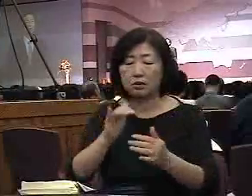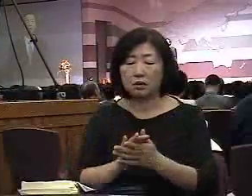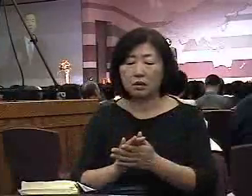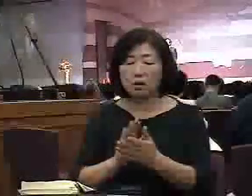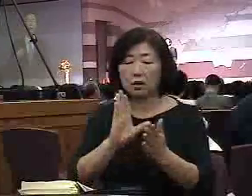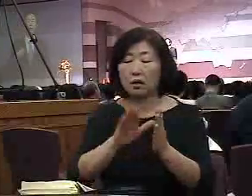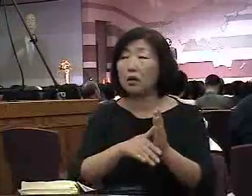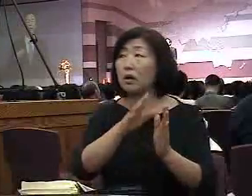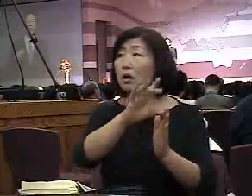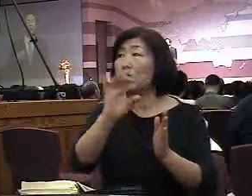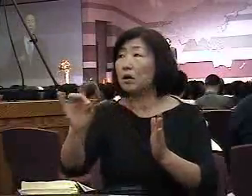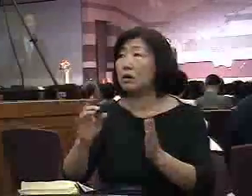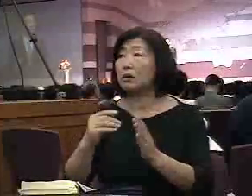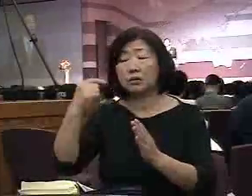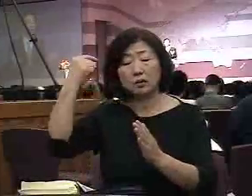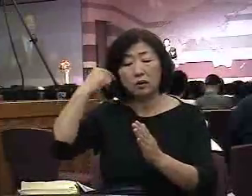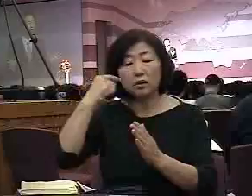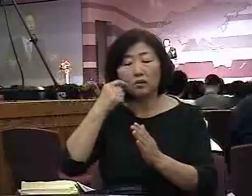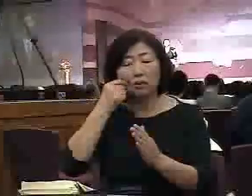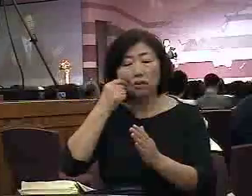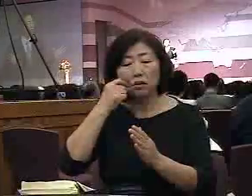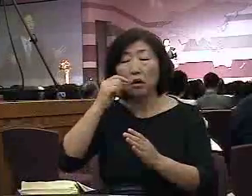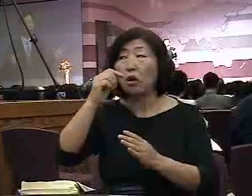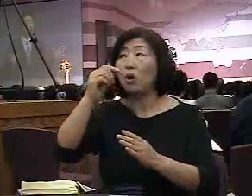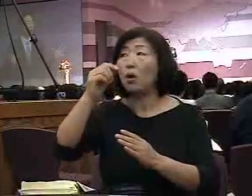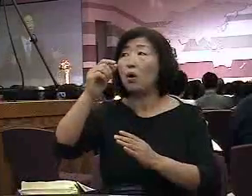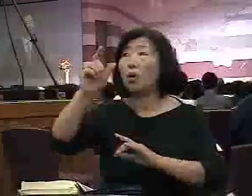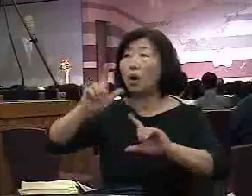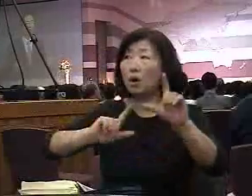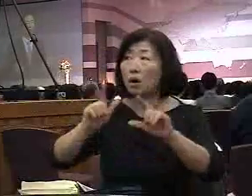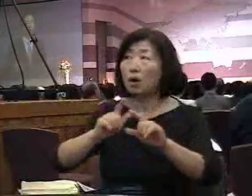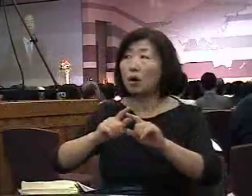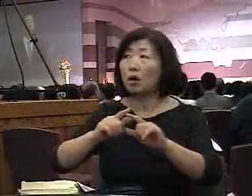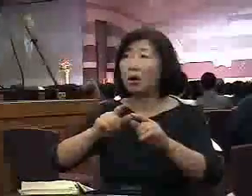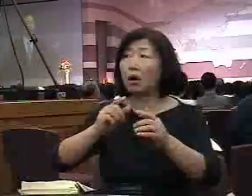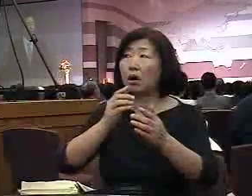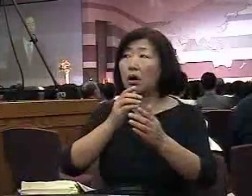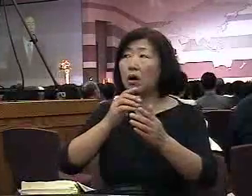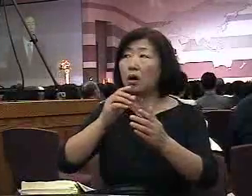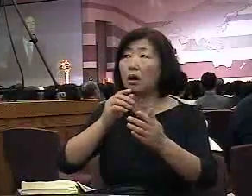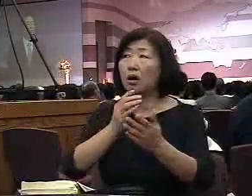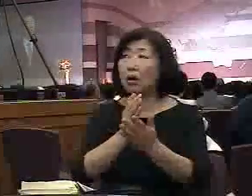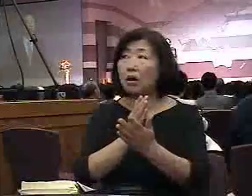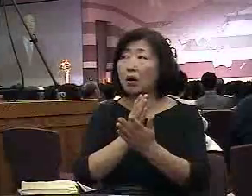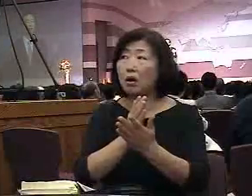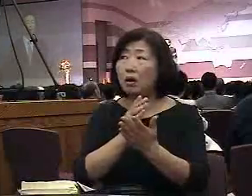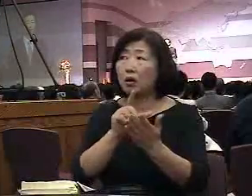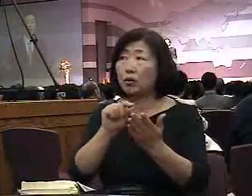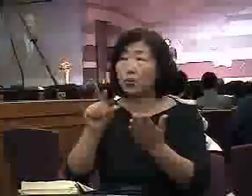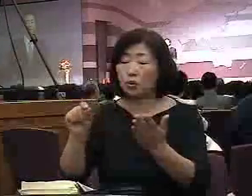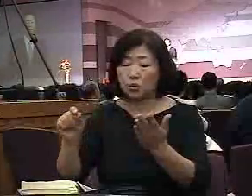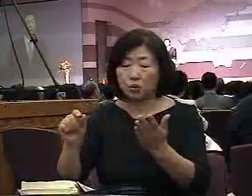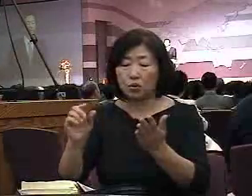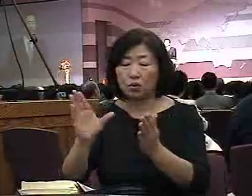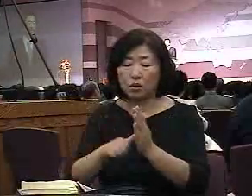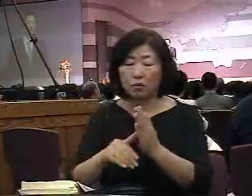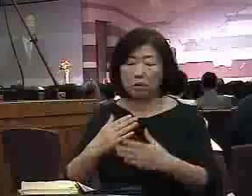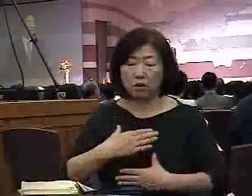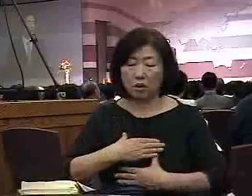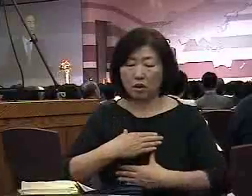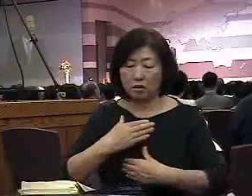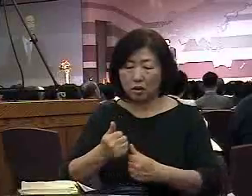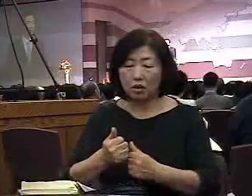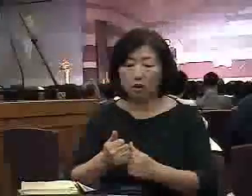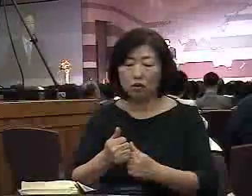때로는 우리가 그것을 느끼지 못하기 때문에 하나님의 환경과 여건을 통해서 우리가 안주하고 싶은데 안주하지 못하도록 만드실